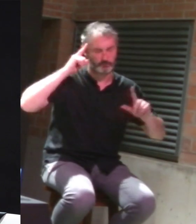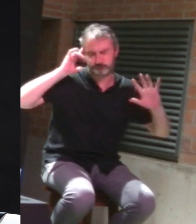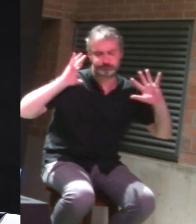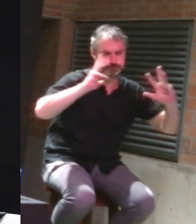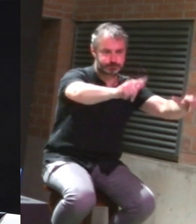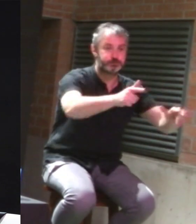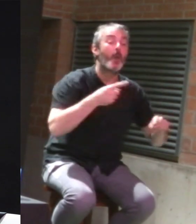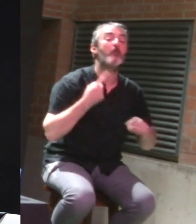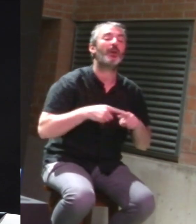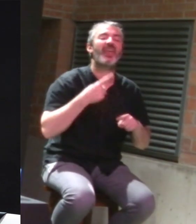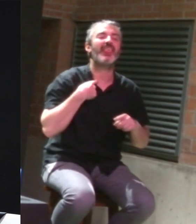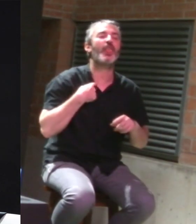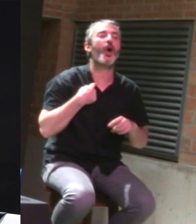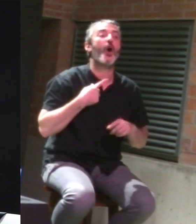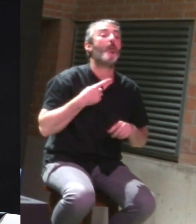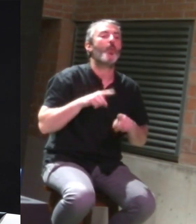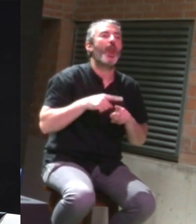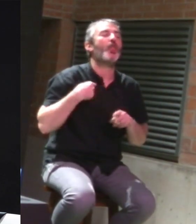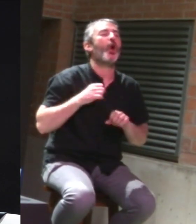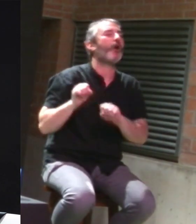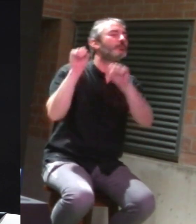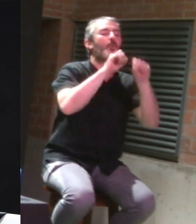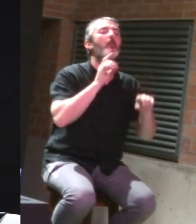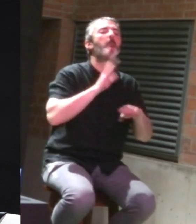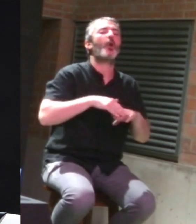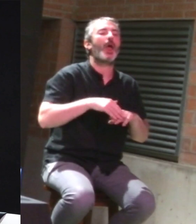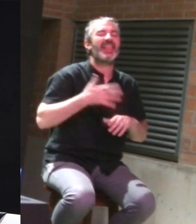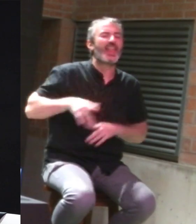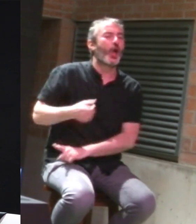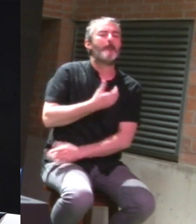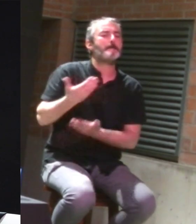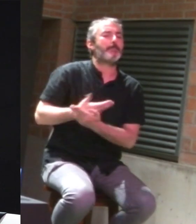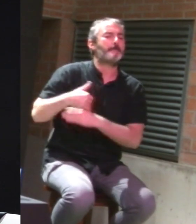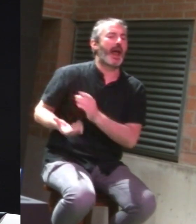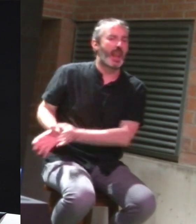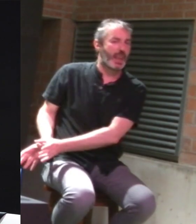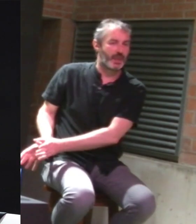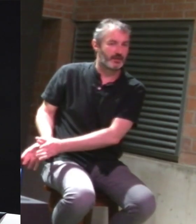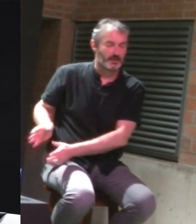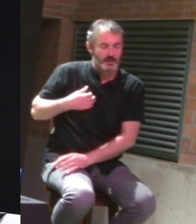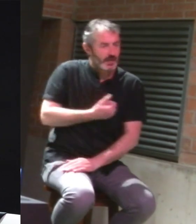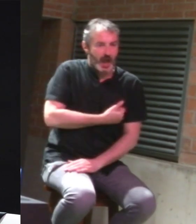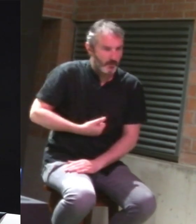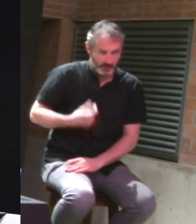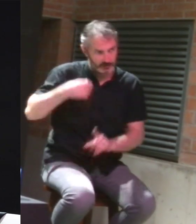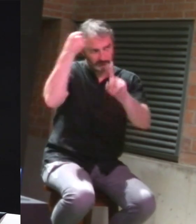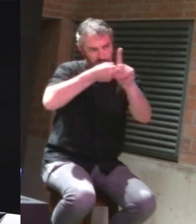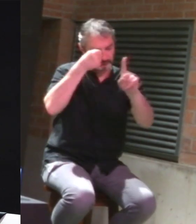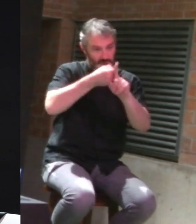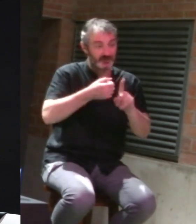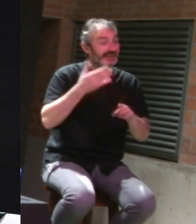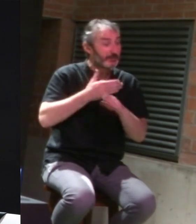pa dels seus fills. Quan les dones surten al carrer és perquè tenen gana i no aguanten més. Passa que molts historiadors, inclús els